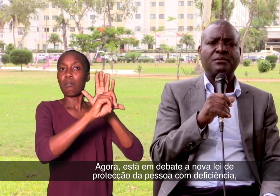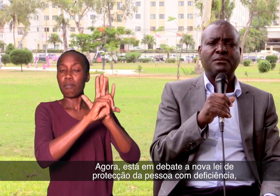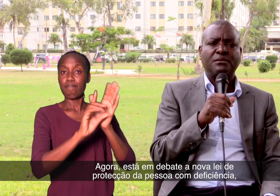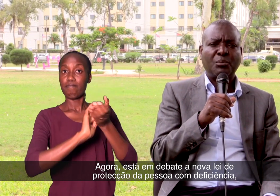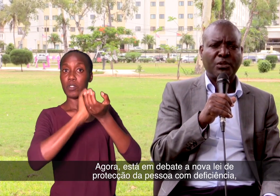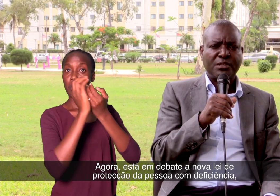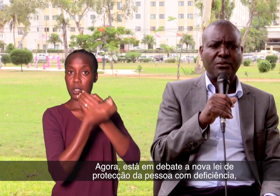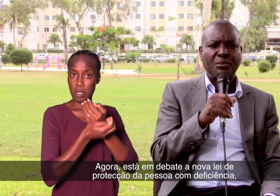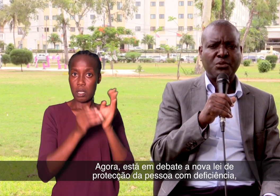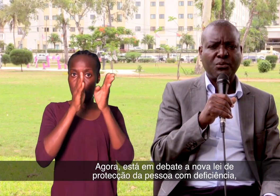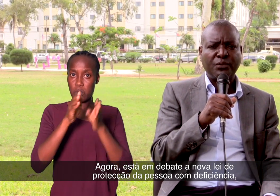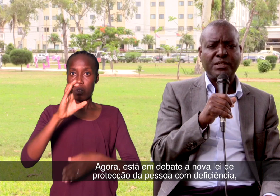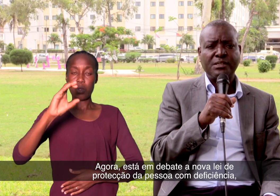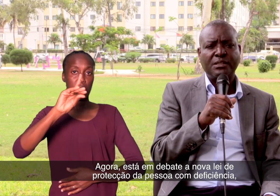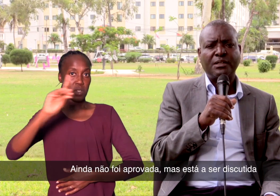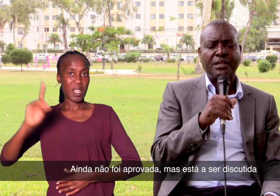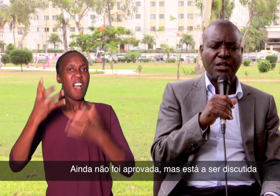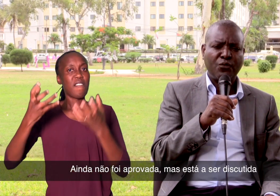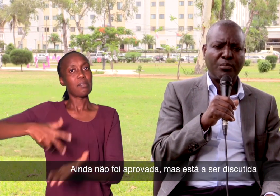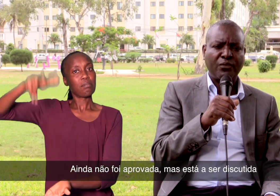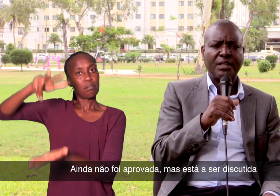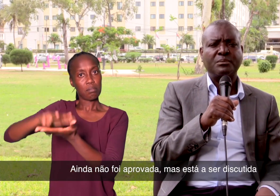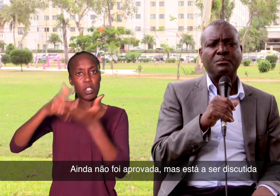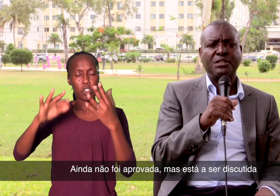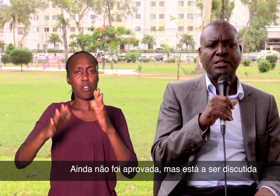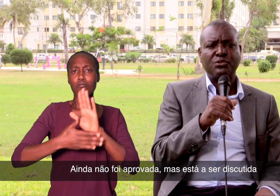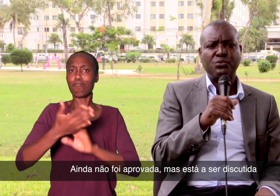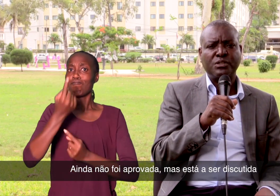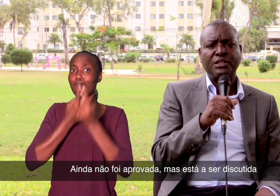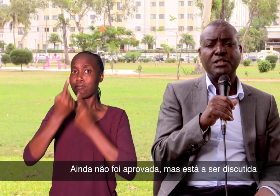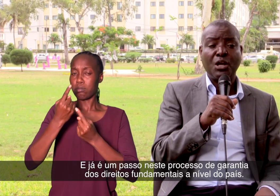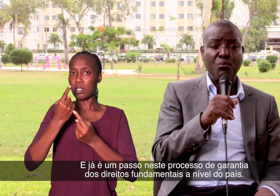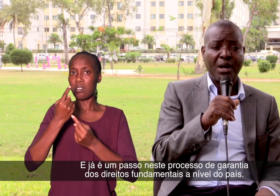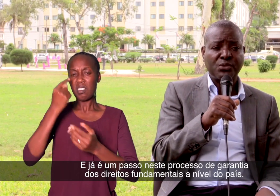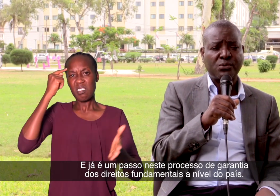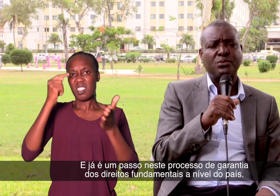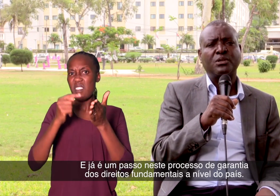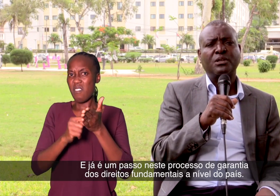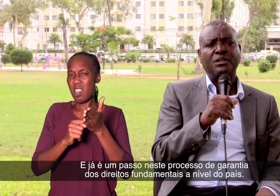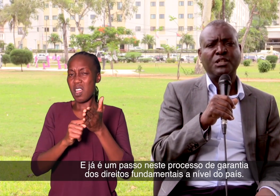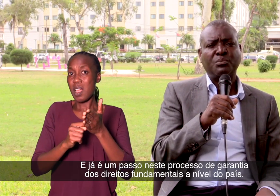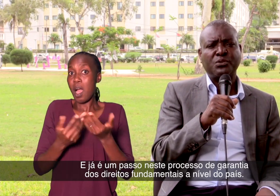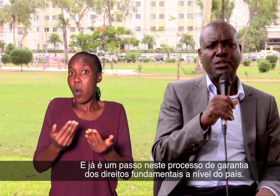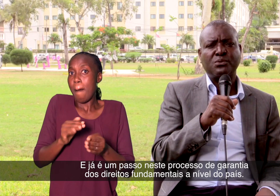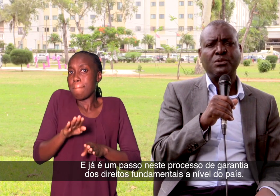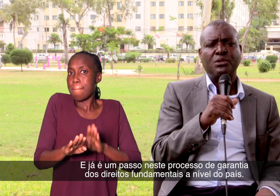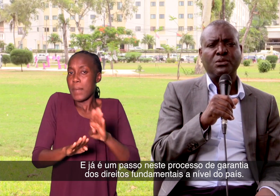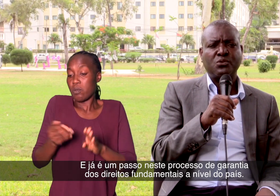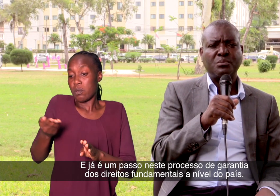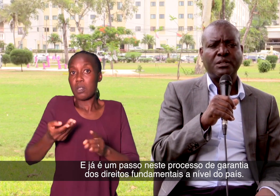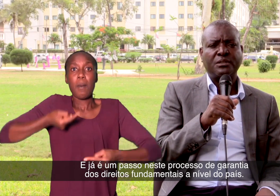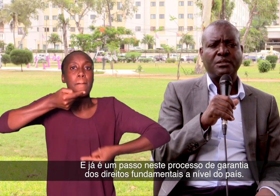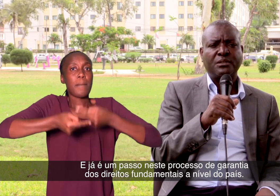da proteção da pessoa com deficiência. Ainda não foi aprovada, mas está sendo discutida e já é um passo neste processo